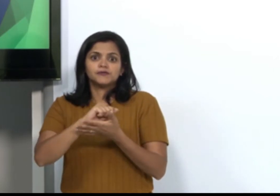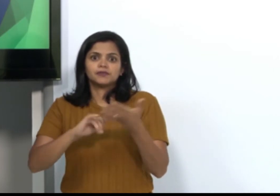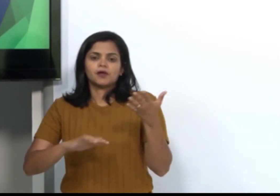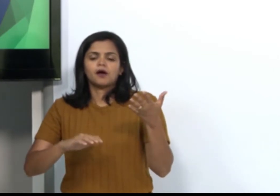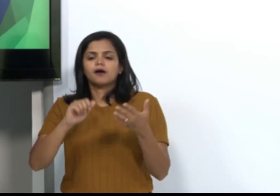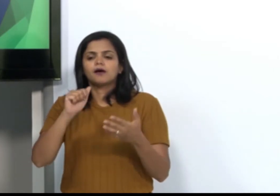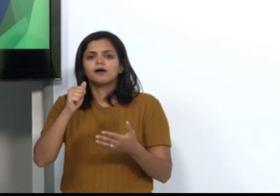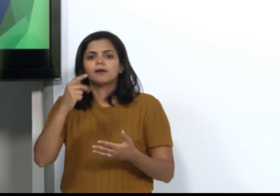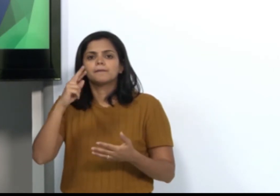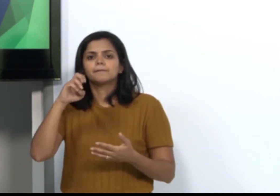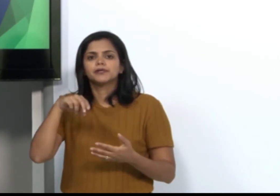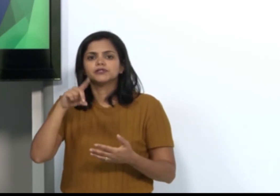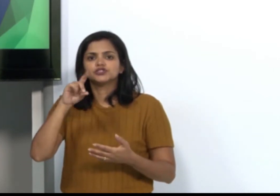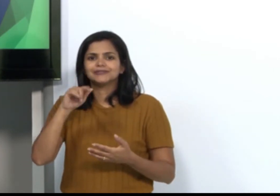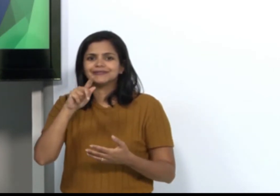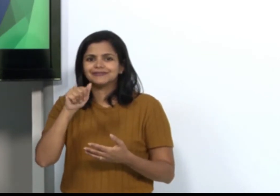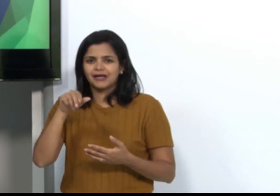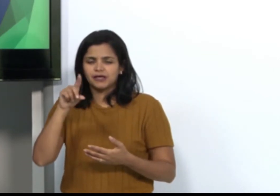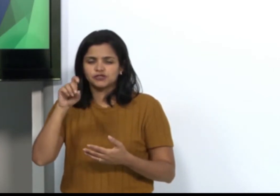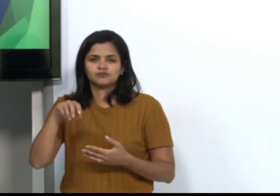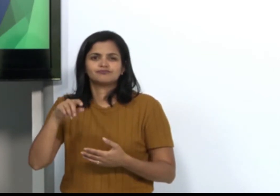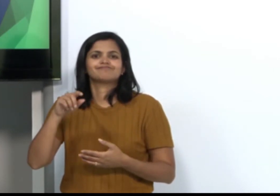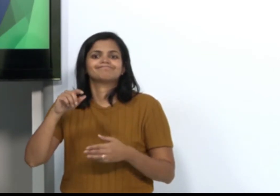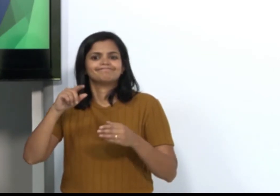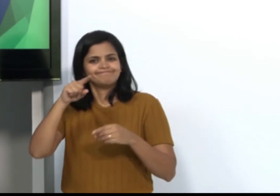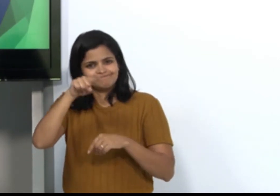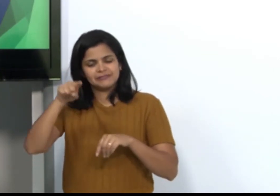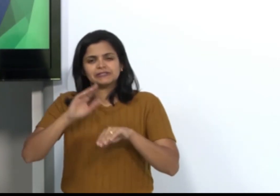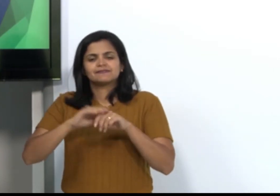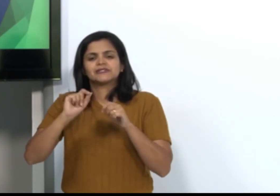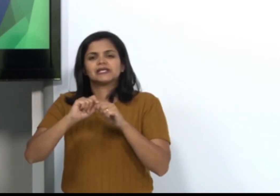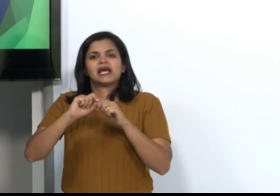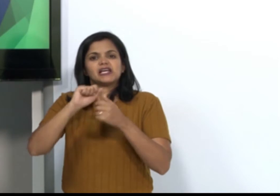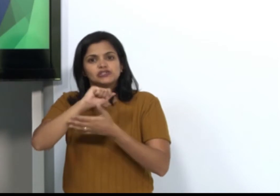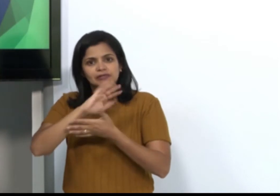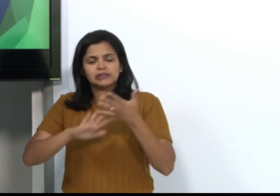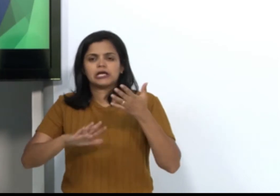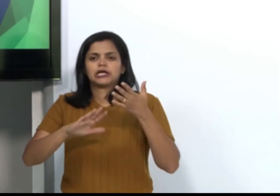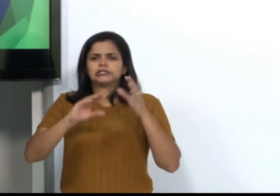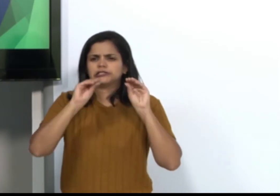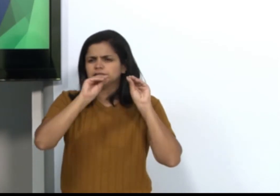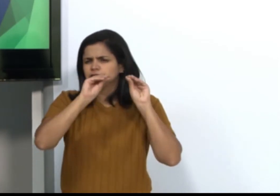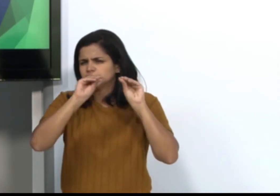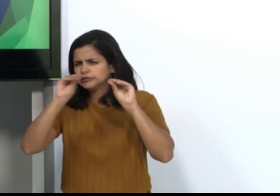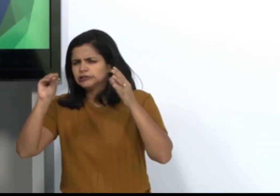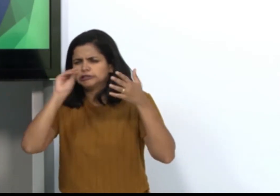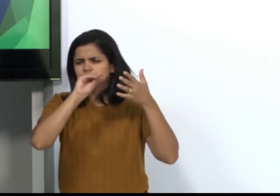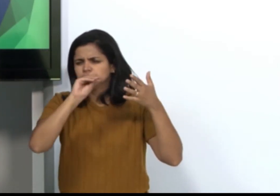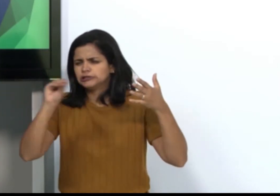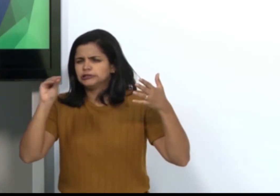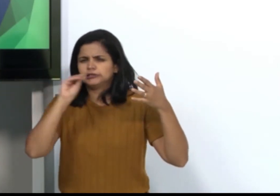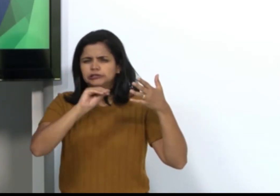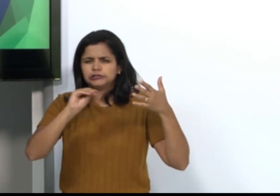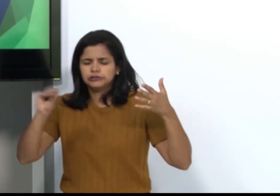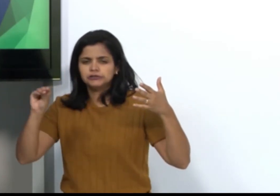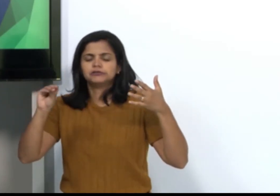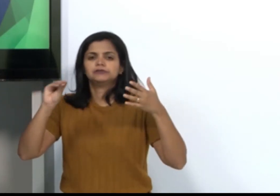Aproveitando, vamos falar sobre a atividade de aprendizagem. Vocês vão fazer uma atividade de